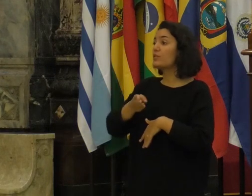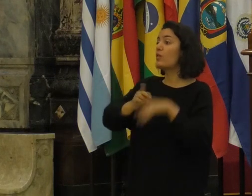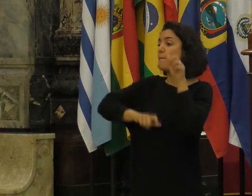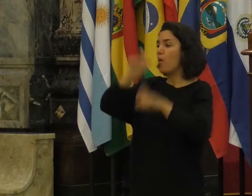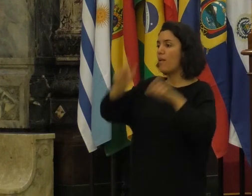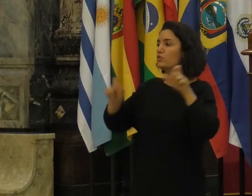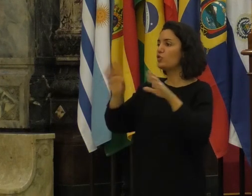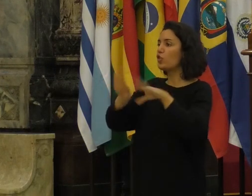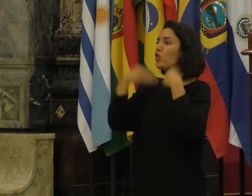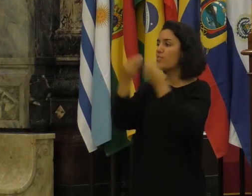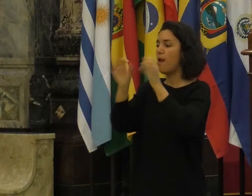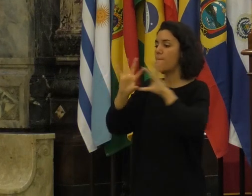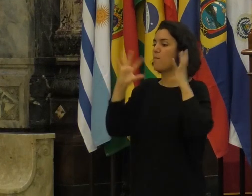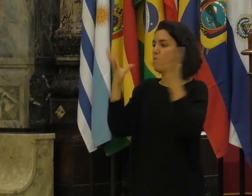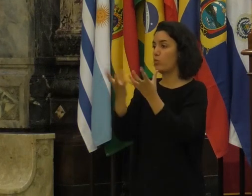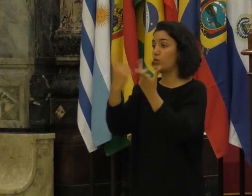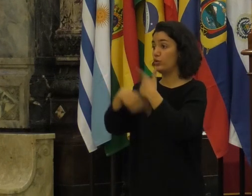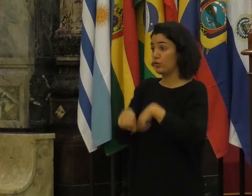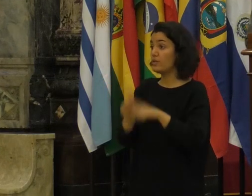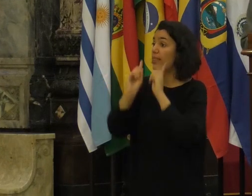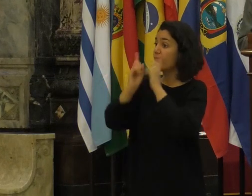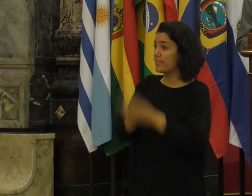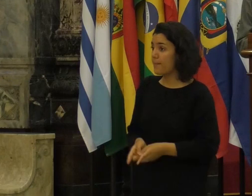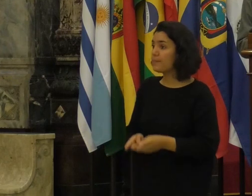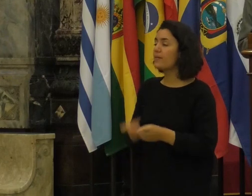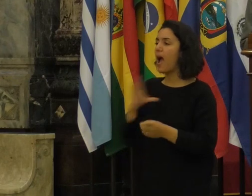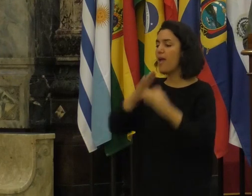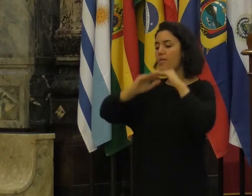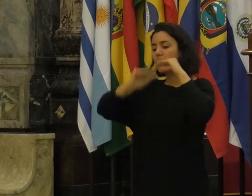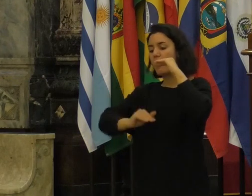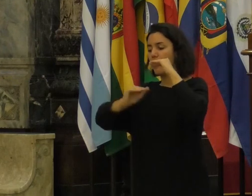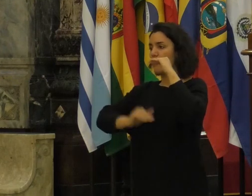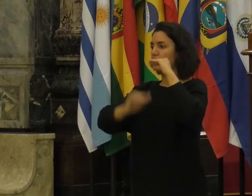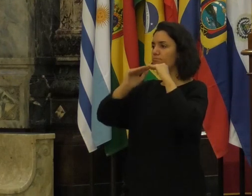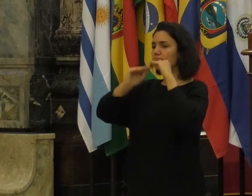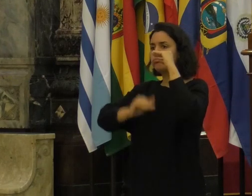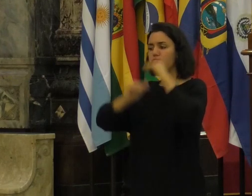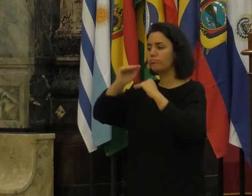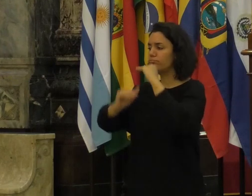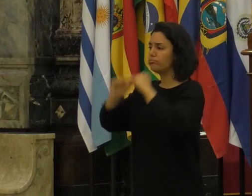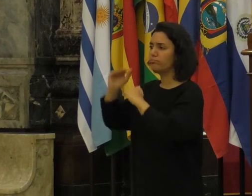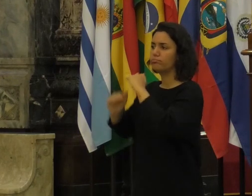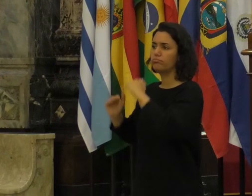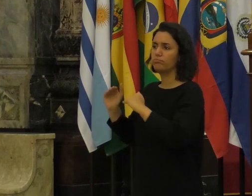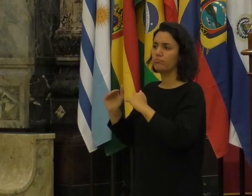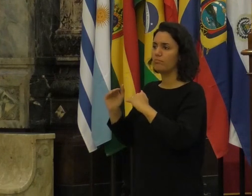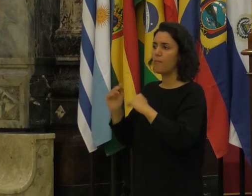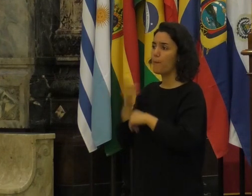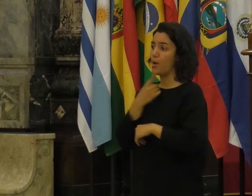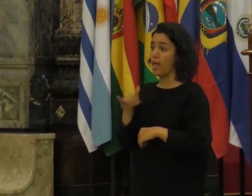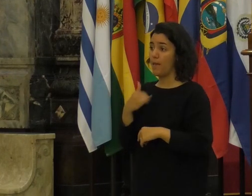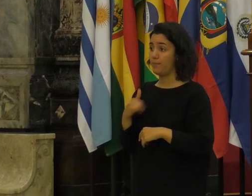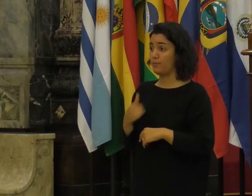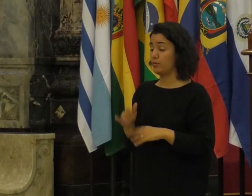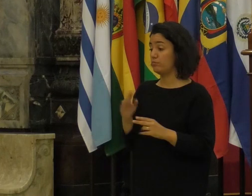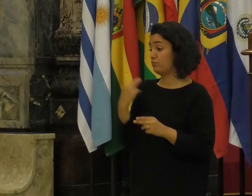Sin embargo, se aprecian también notables desigualdades. Por ejemplo, por